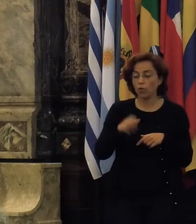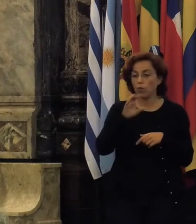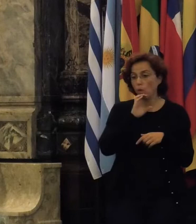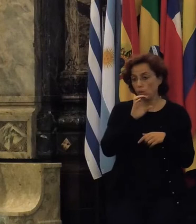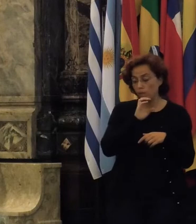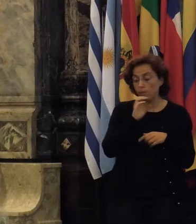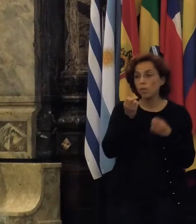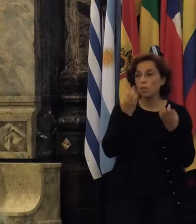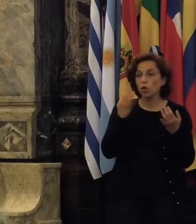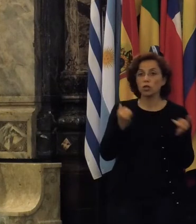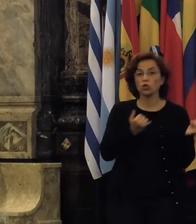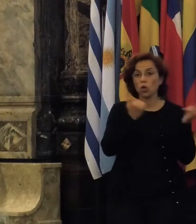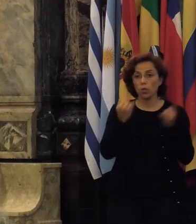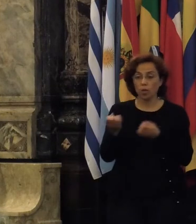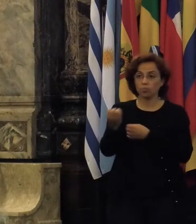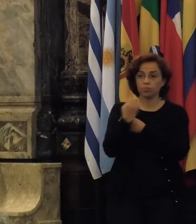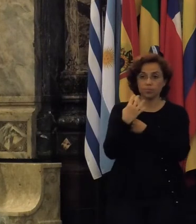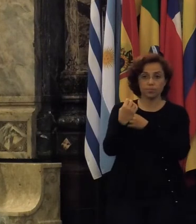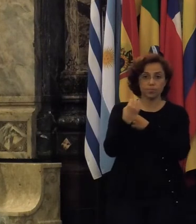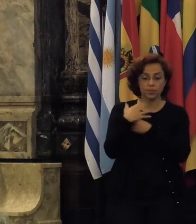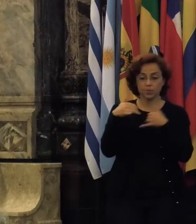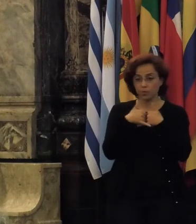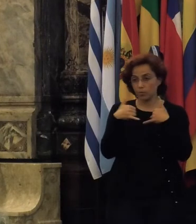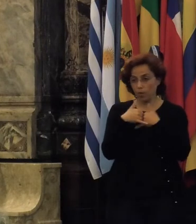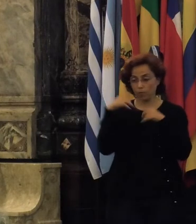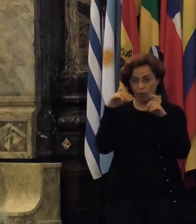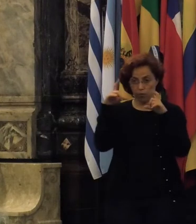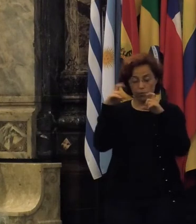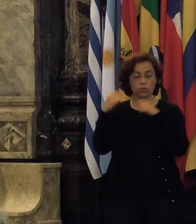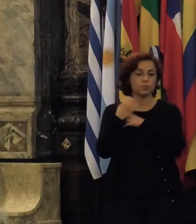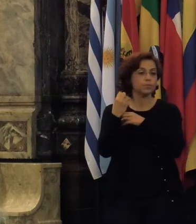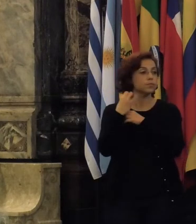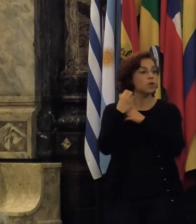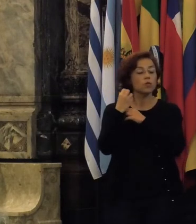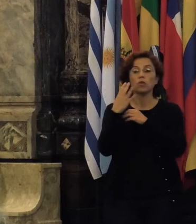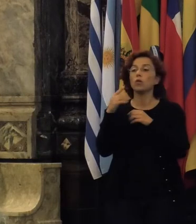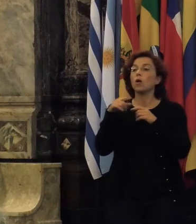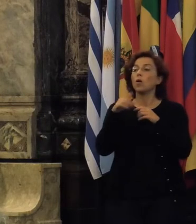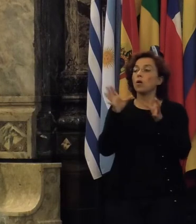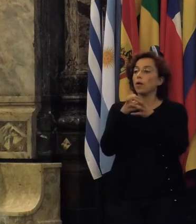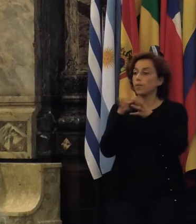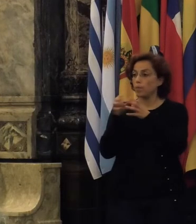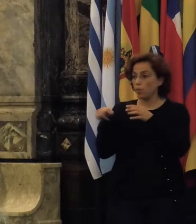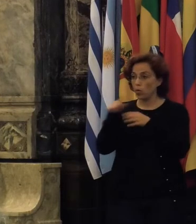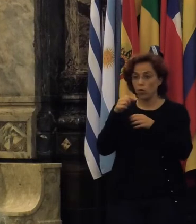porque todo el día me estuvieron mandando fotos, esto del WhatsApp, ¿no?, que estaba participando parte del equipo,